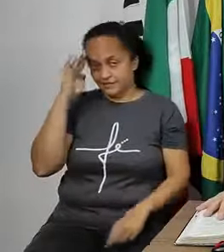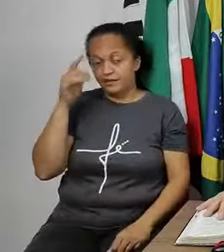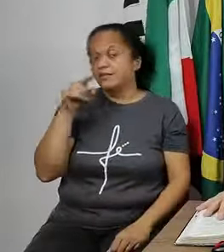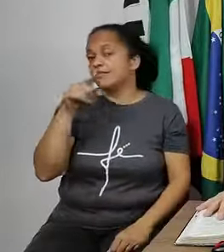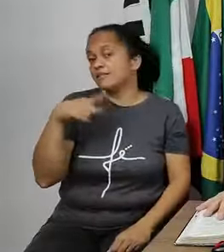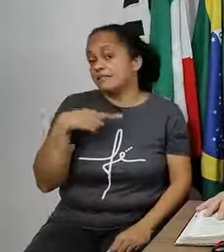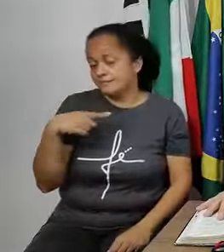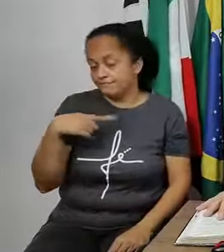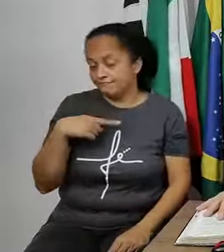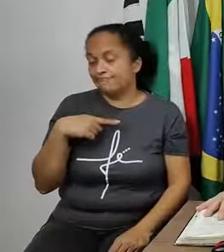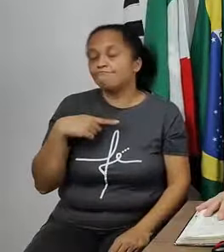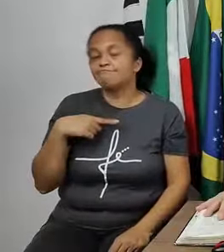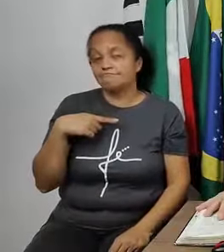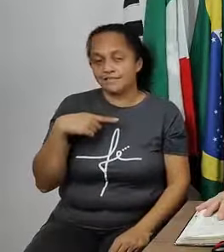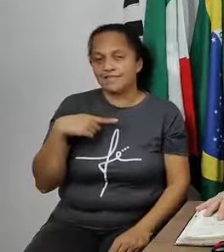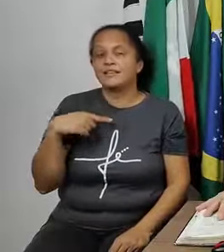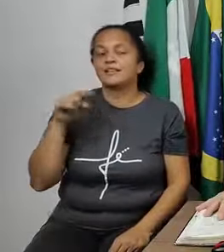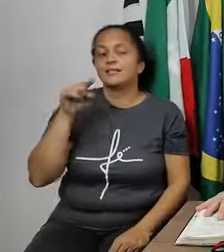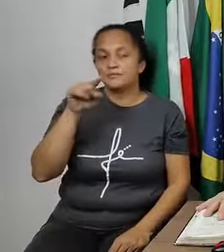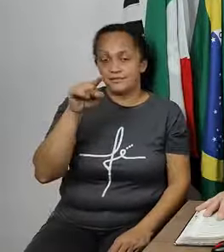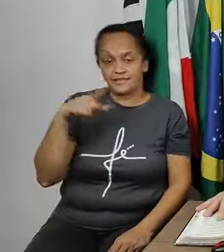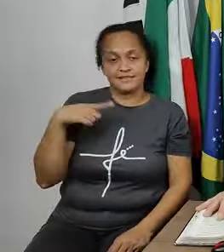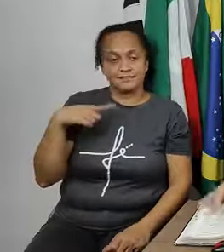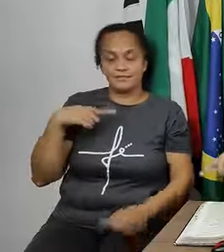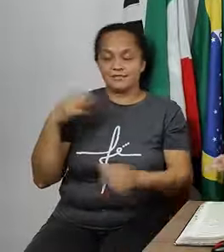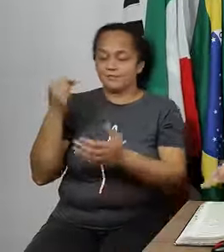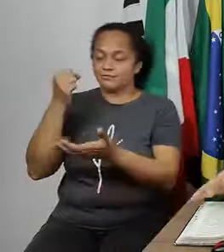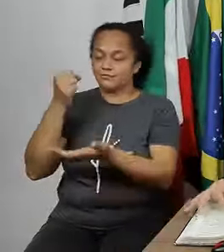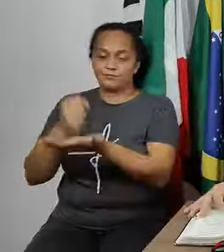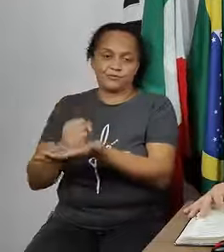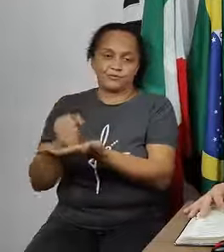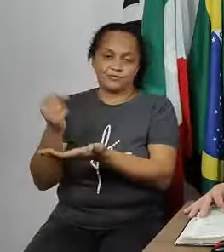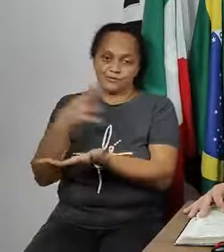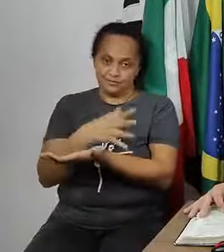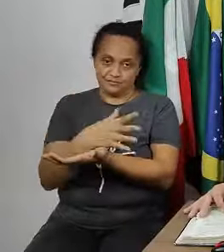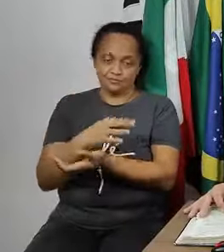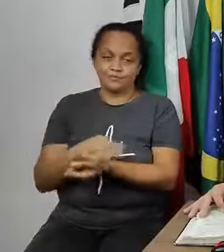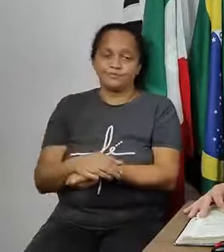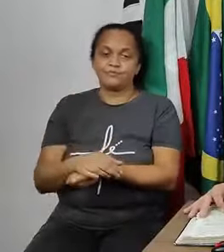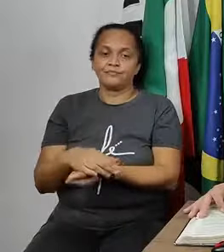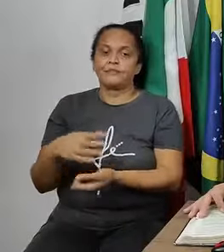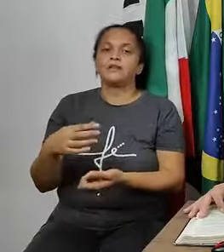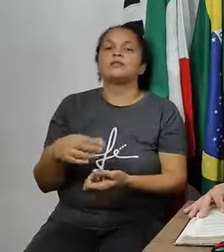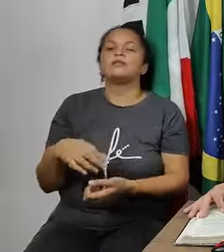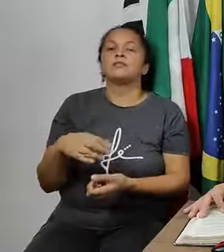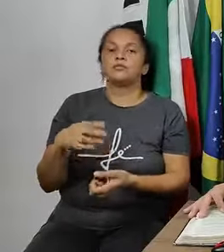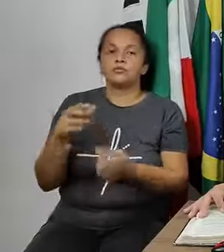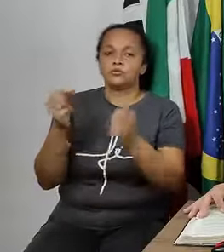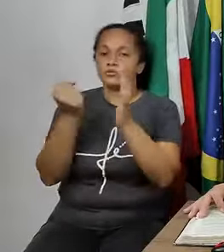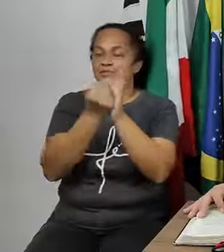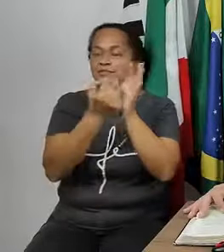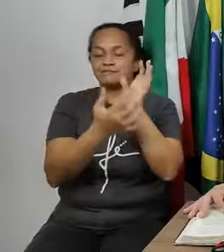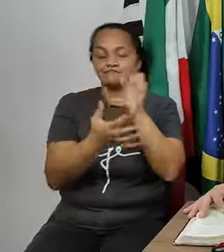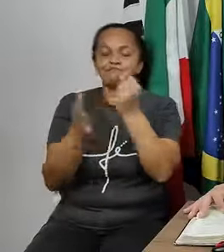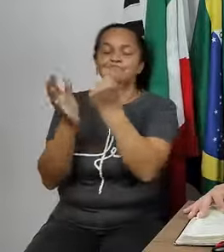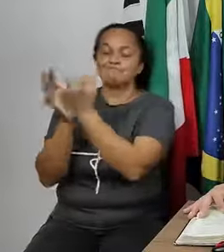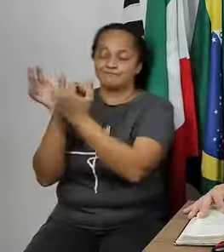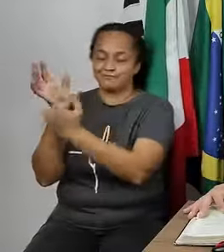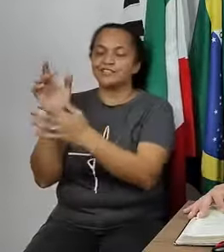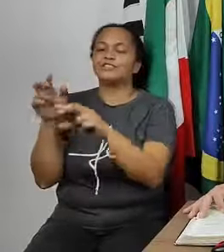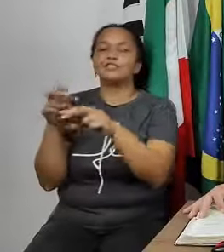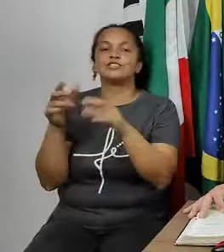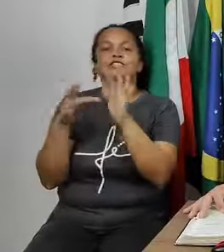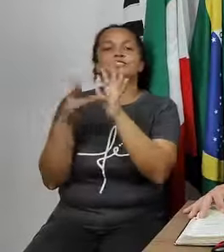nova aliança, do Novo Testamento, baseado no sangue do Cordeiro de Deus que tira o pecado do